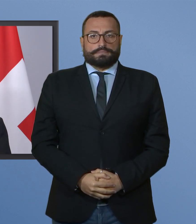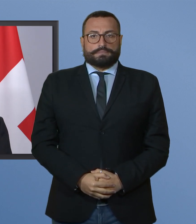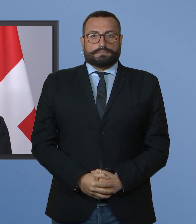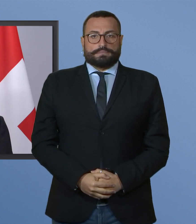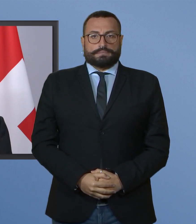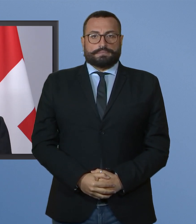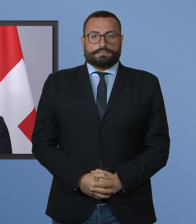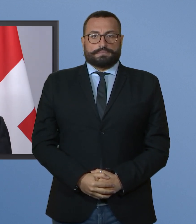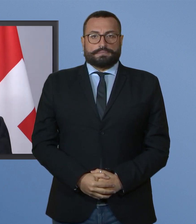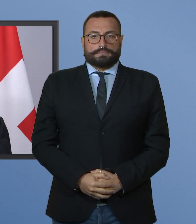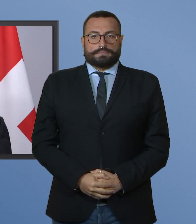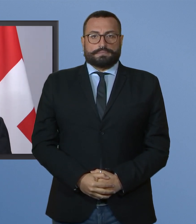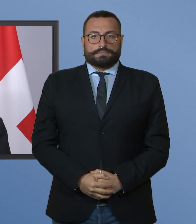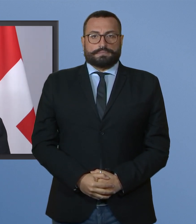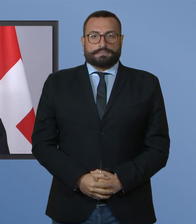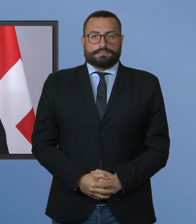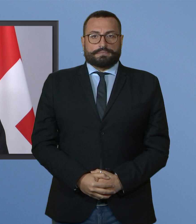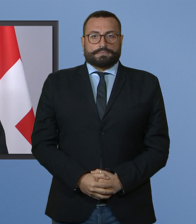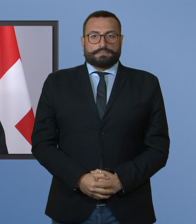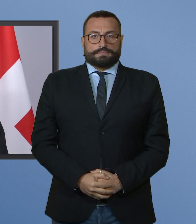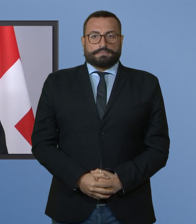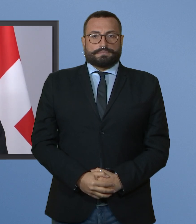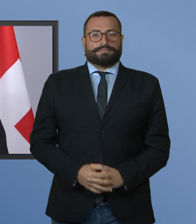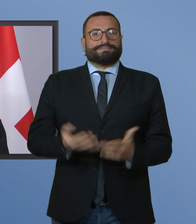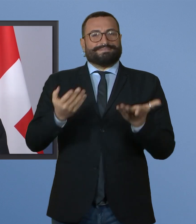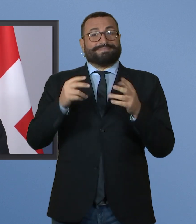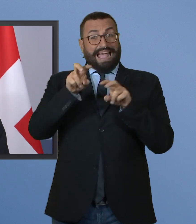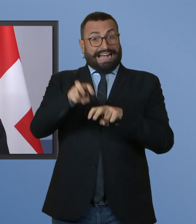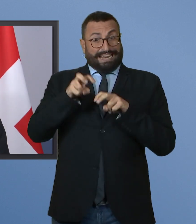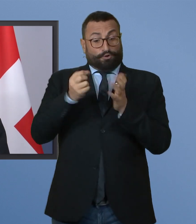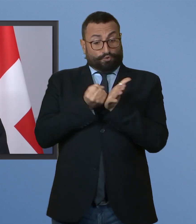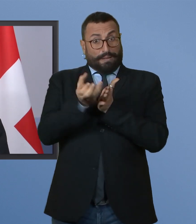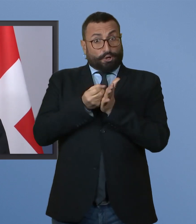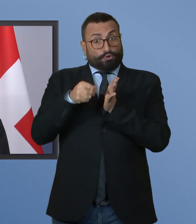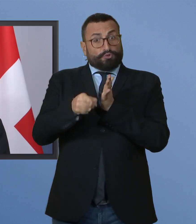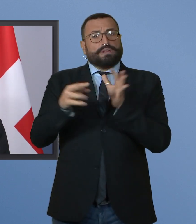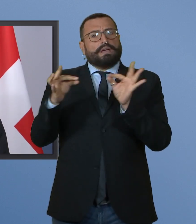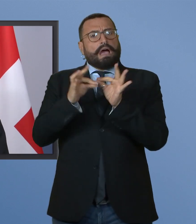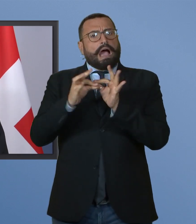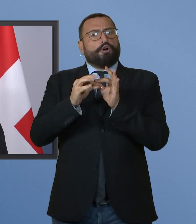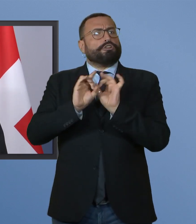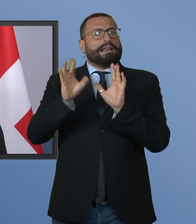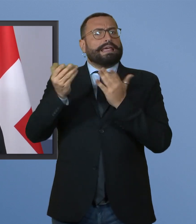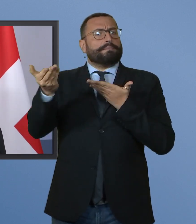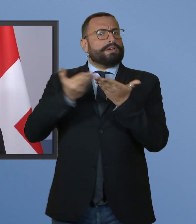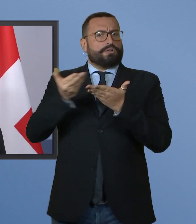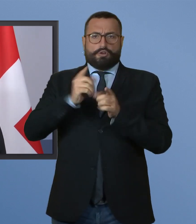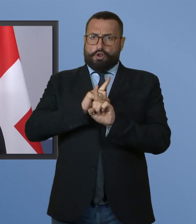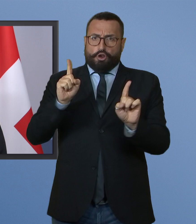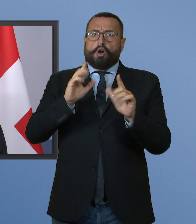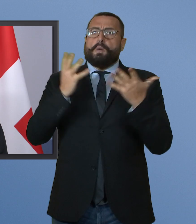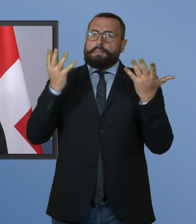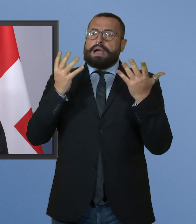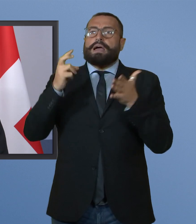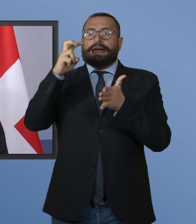la corna primo app per i prodotti agricoli l'accordo non prevede il libero scambio ma esenta dai dazi